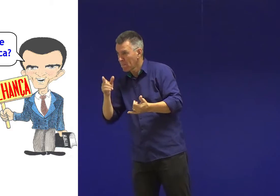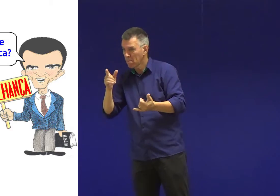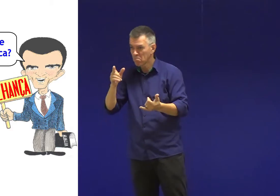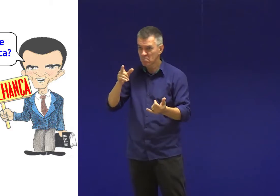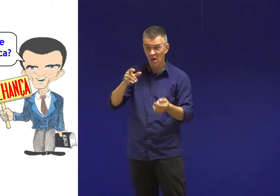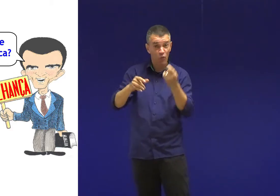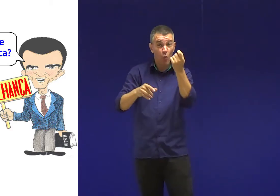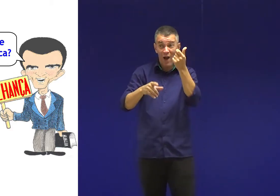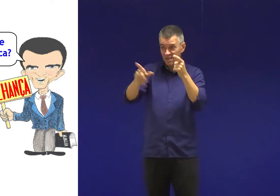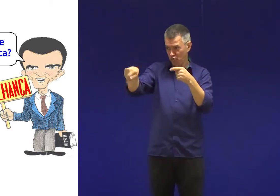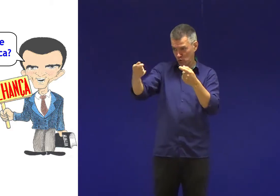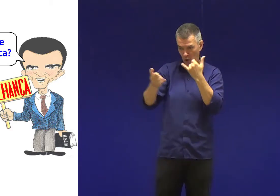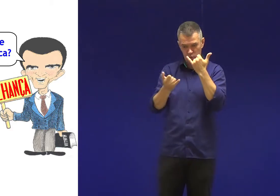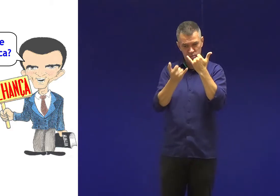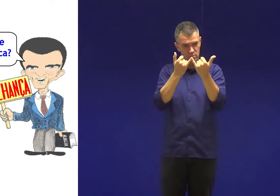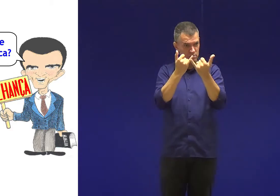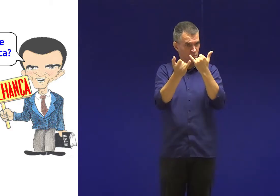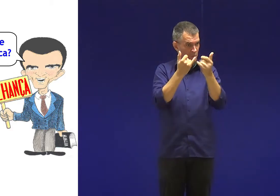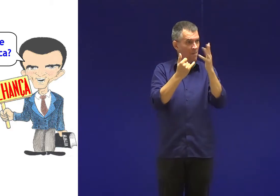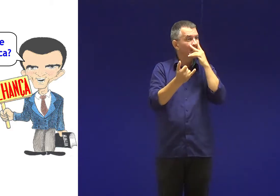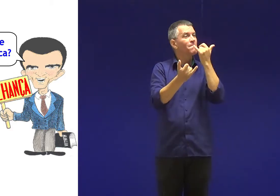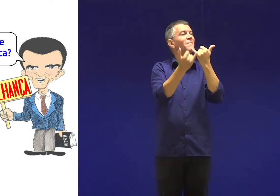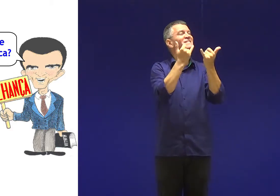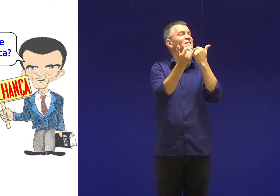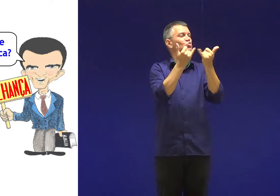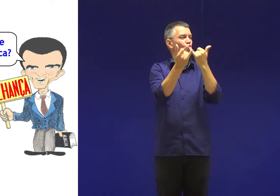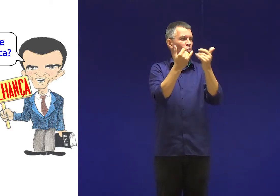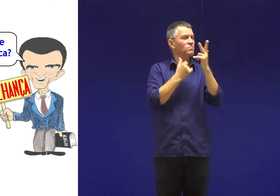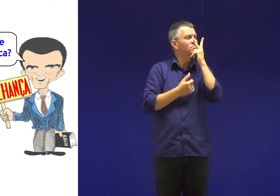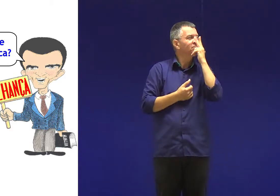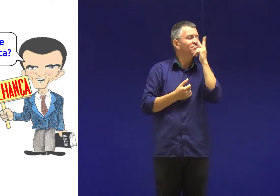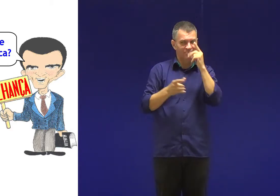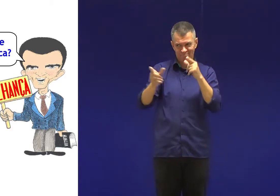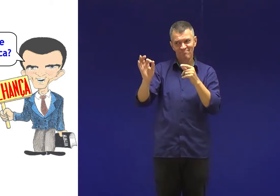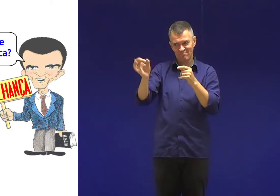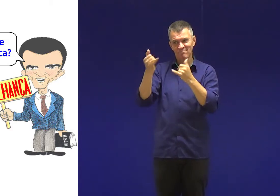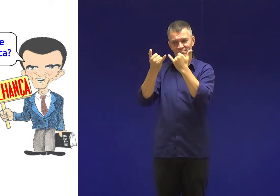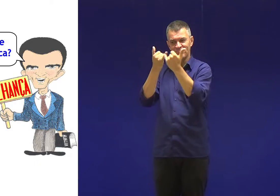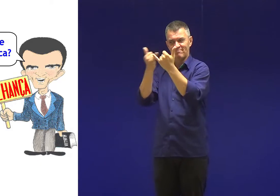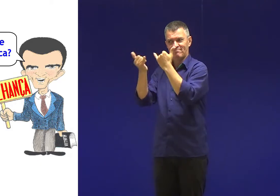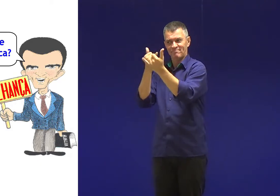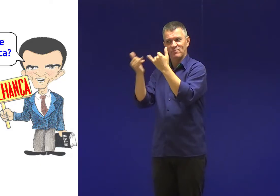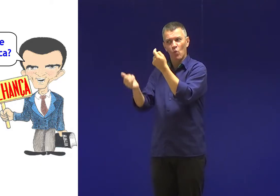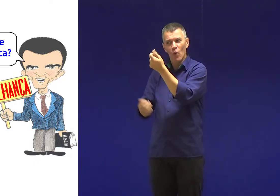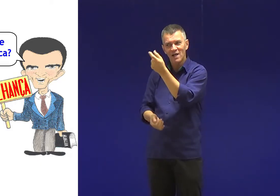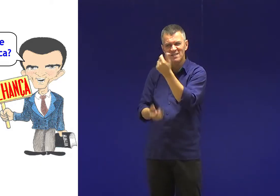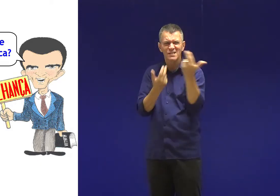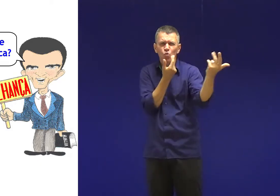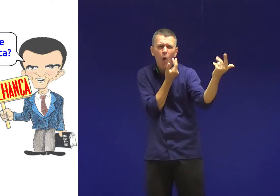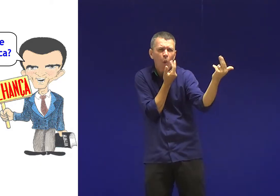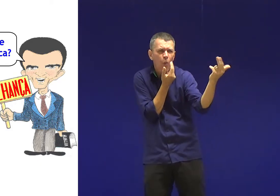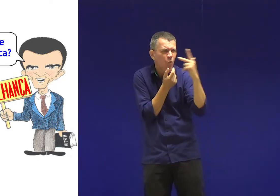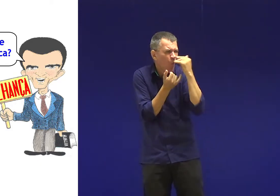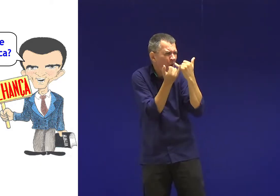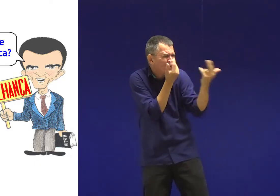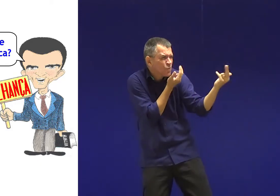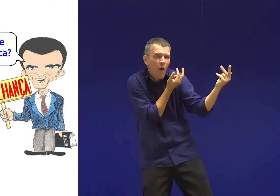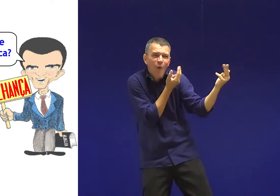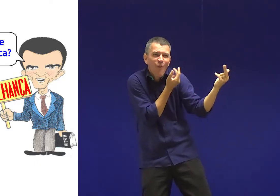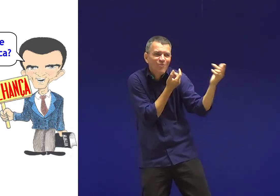Parecido. Quase. Parecido. Legal. Usou um sinal ali que é, né,